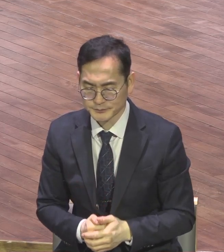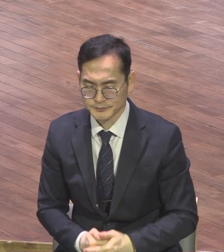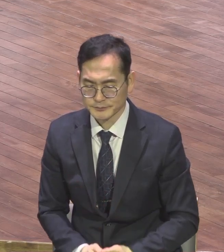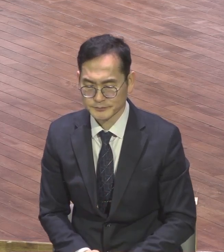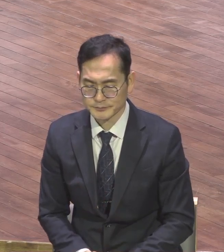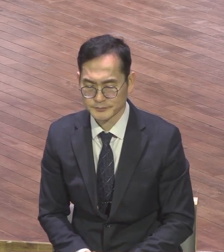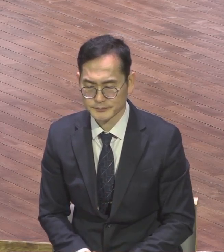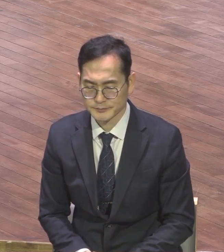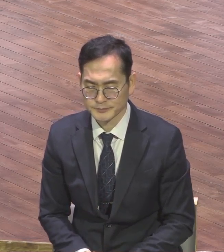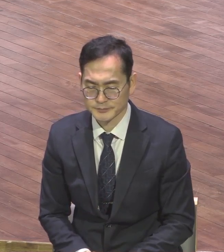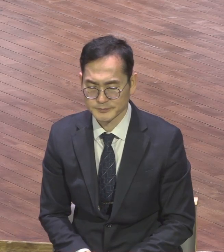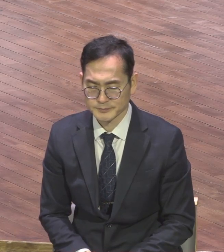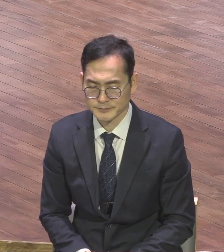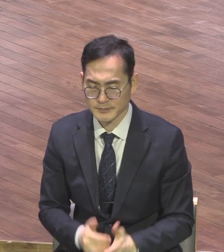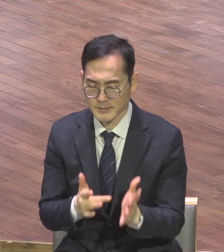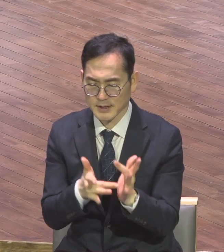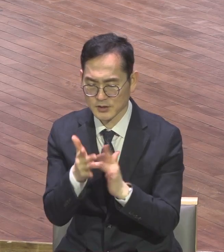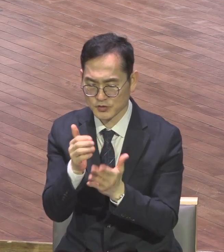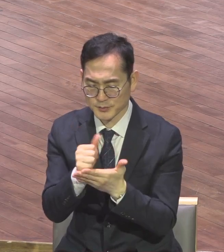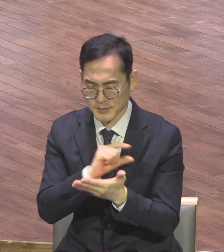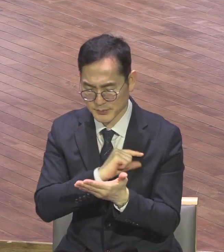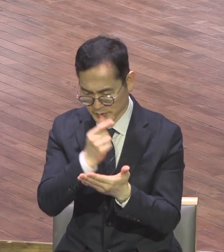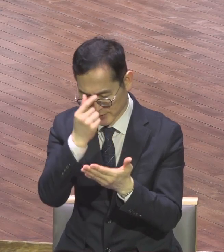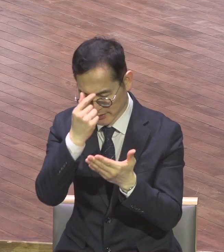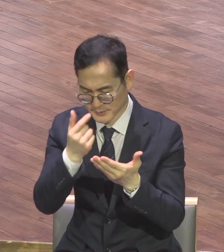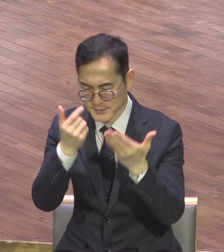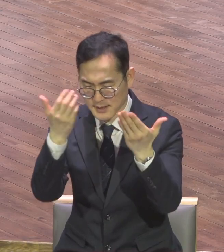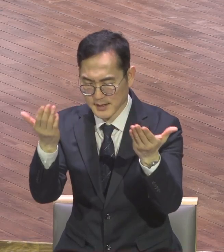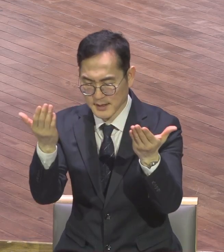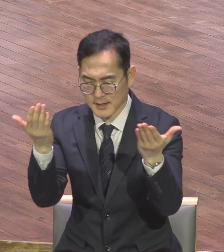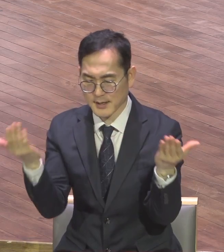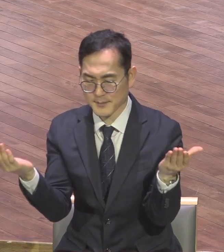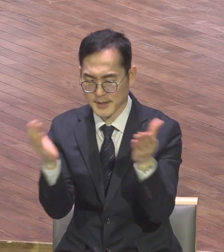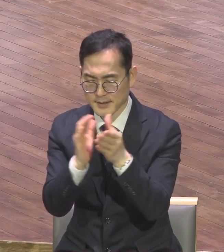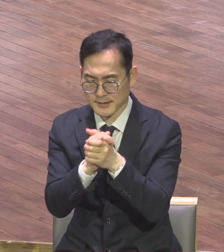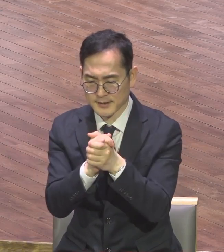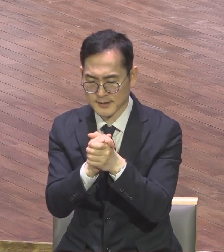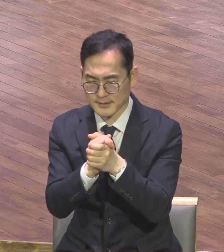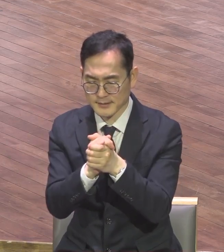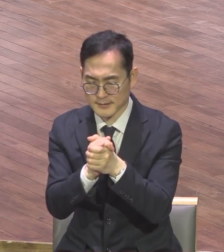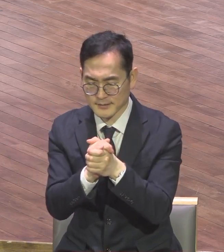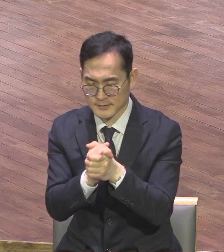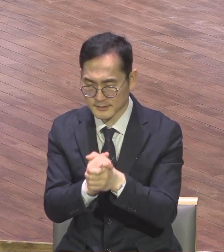일어나게 하여 주옵소서. 예수 이름 받들어 기도합니다.